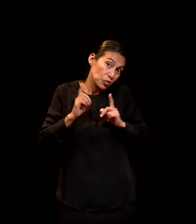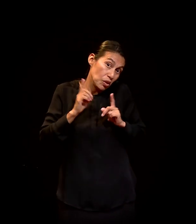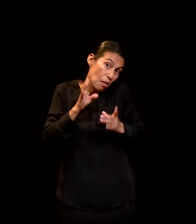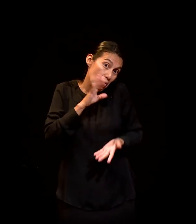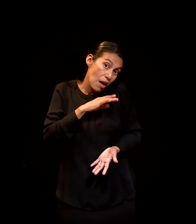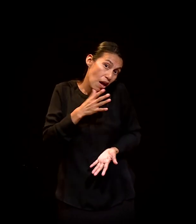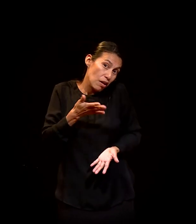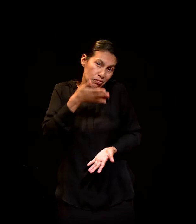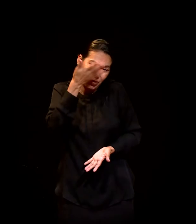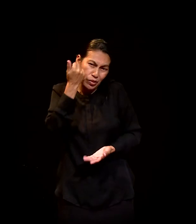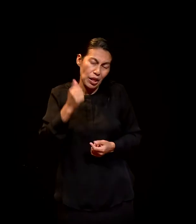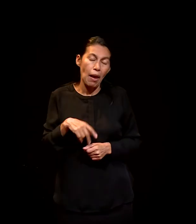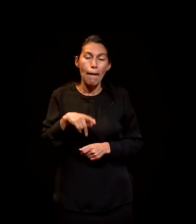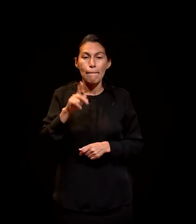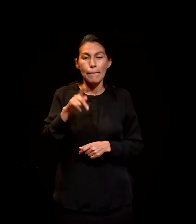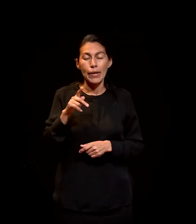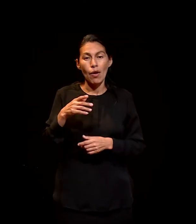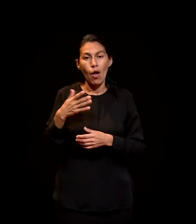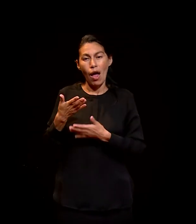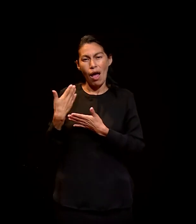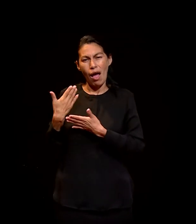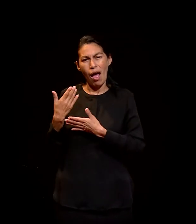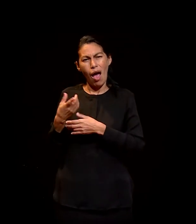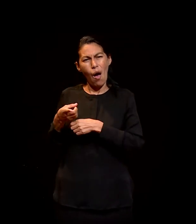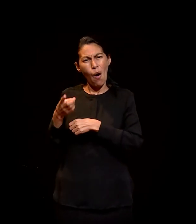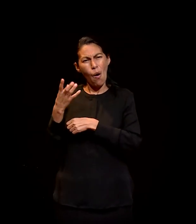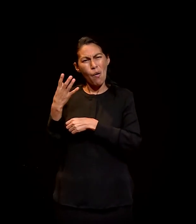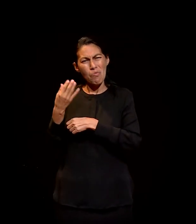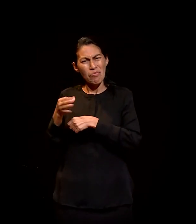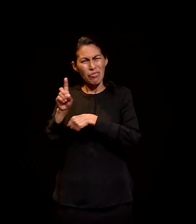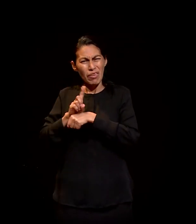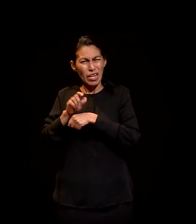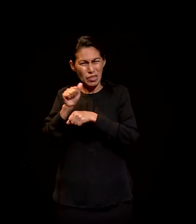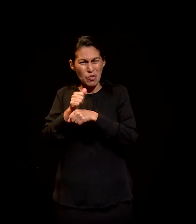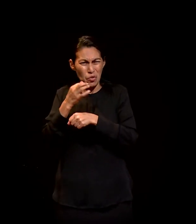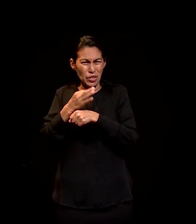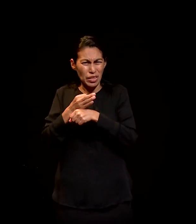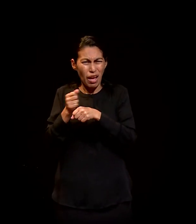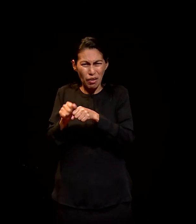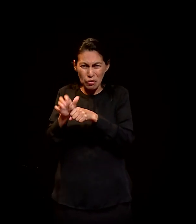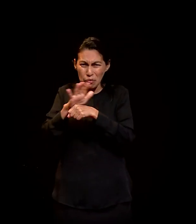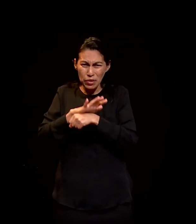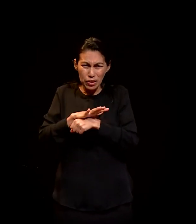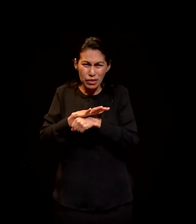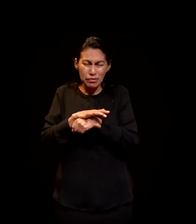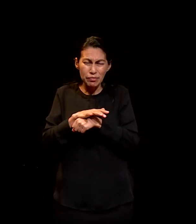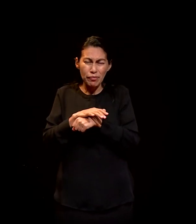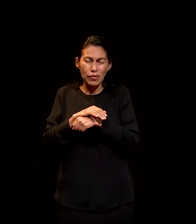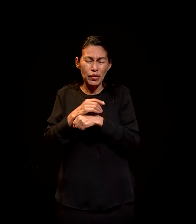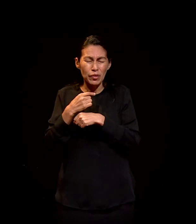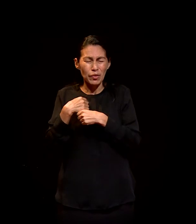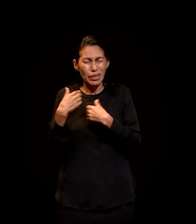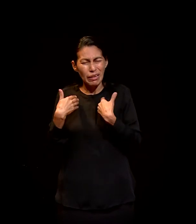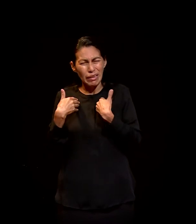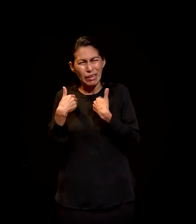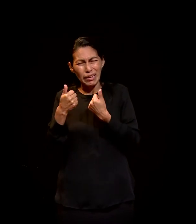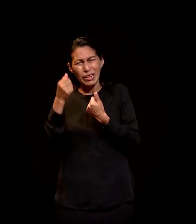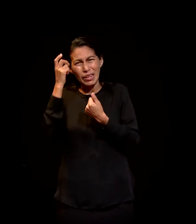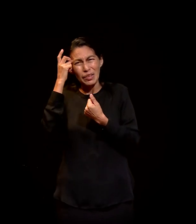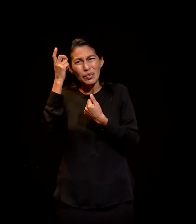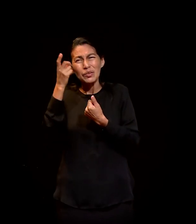y pues bueno en la cuarentena fue cuando empecé a descubrir un poco más acerca de lo que que ellos lo que dios quería para